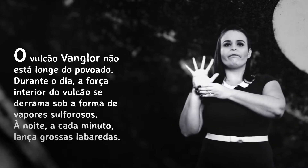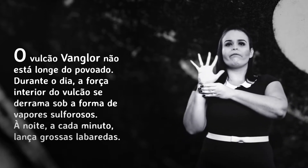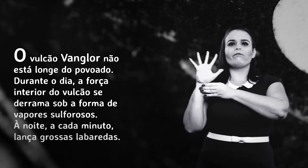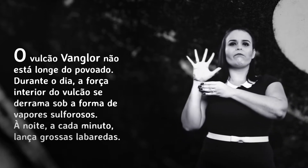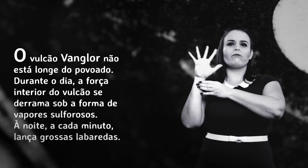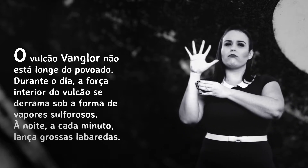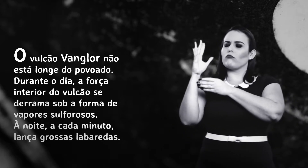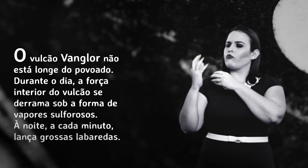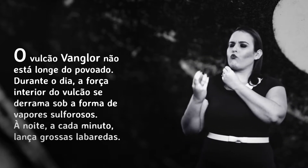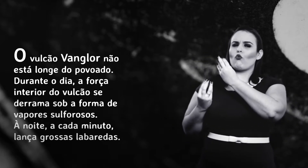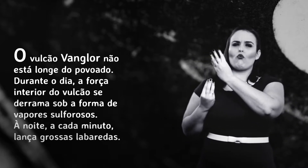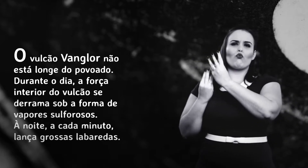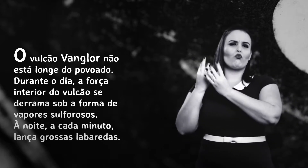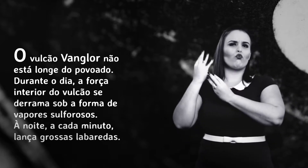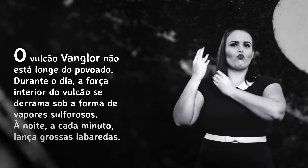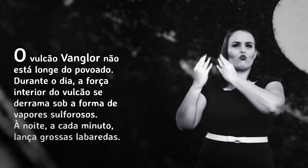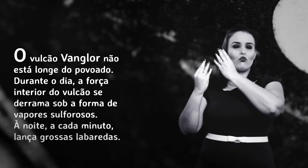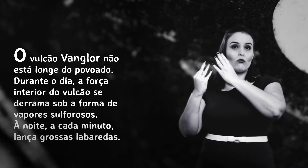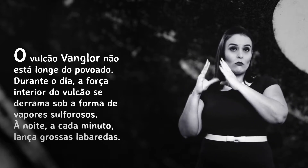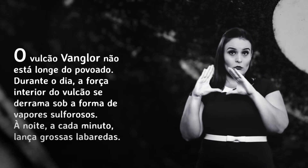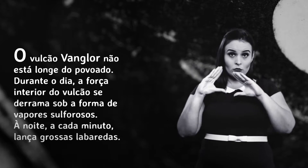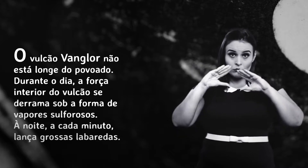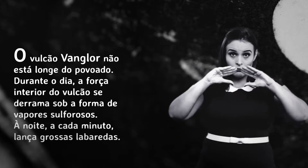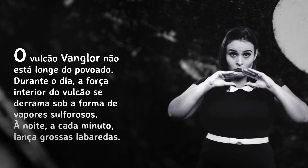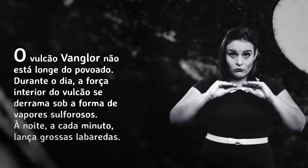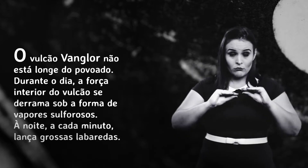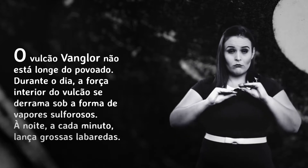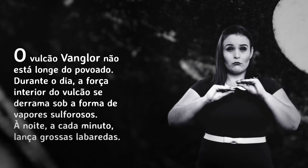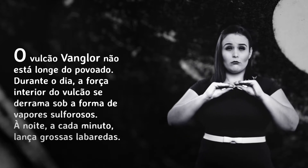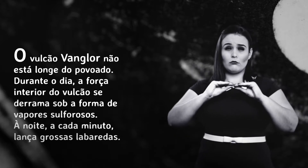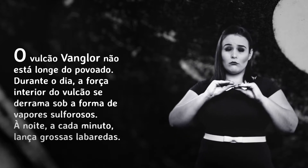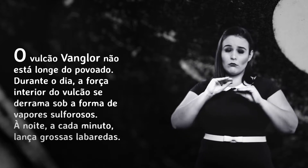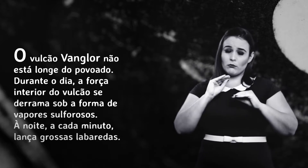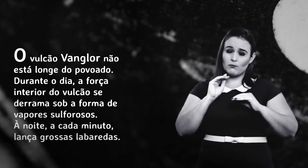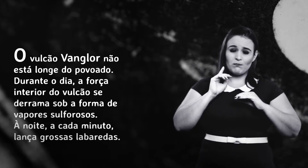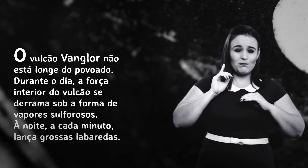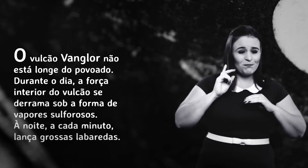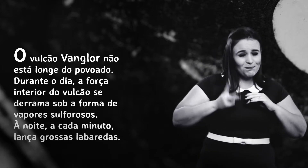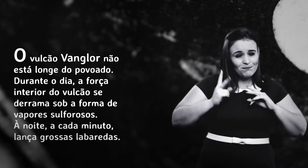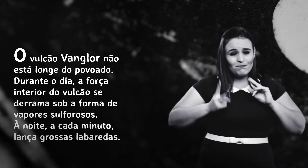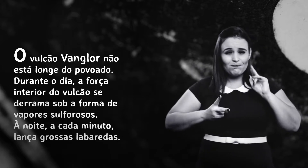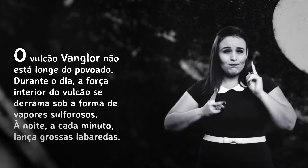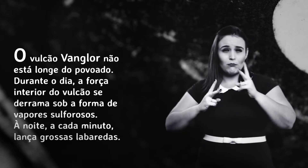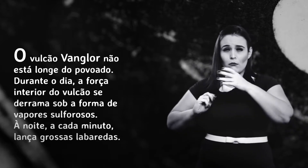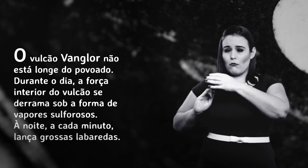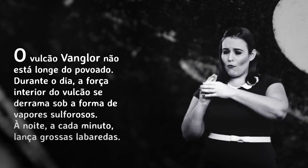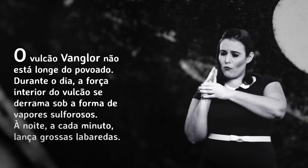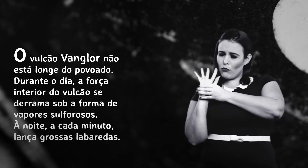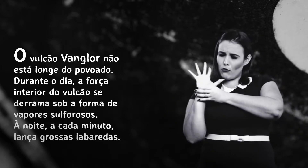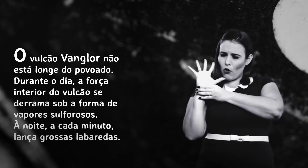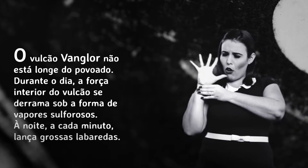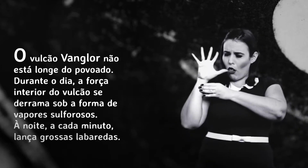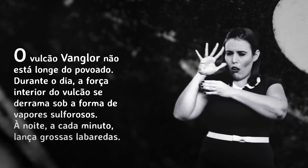a forma de vapores sulfurosos. À noite, a cada minuto, lança grossas